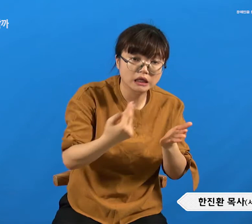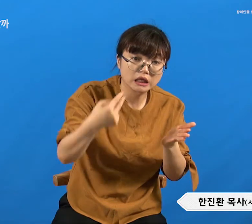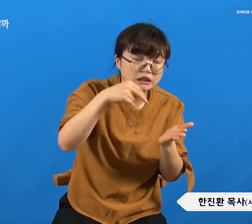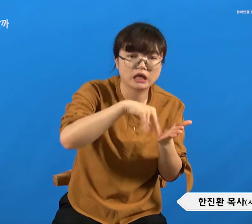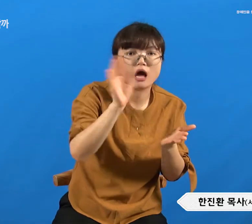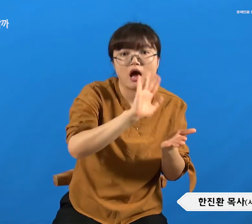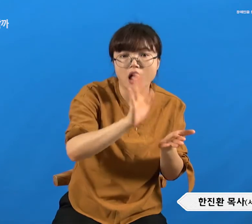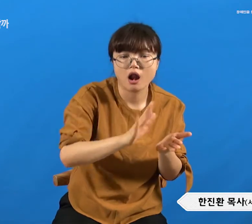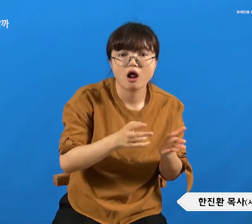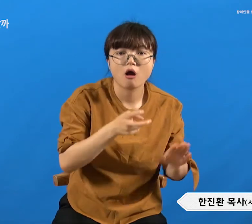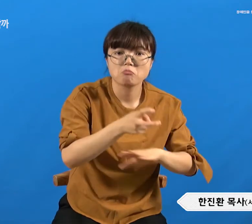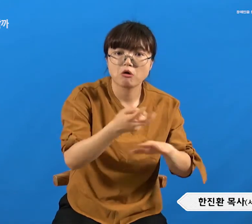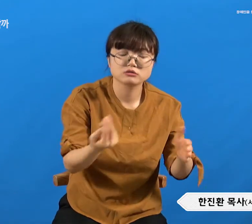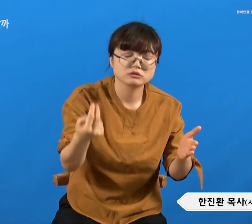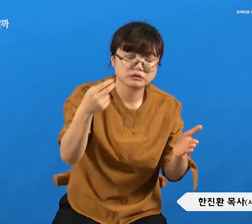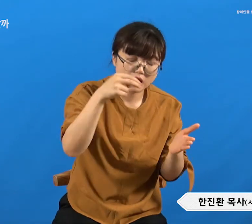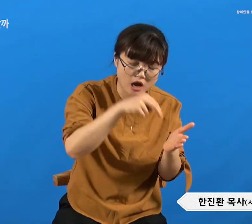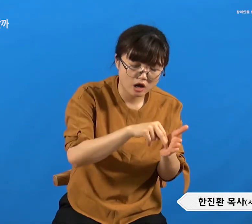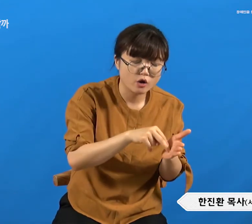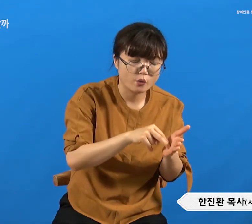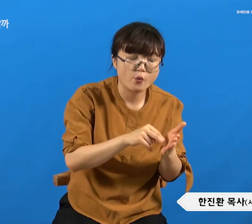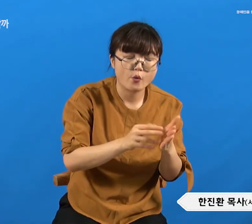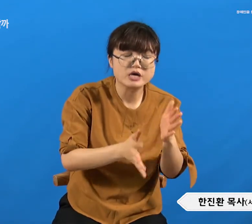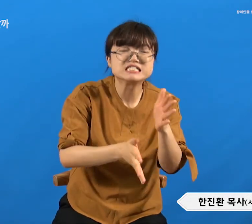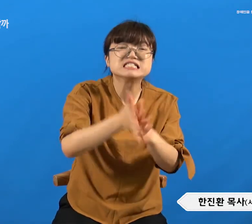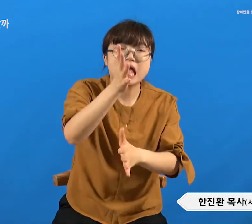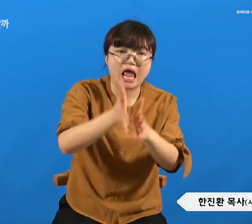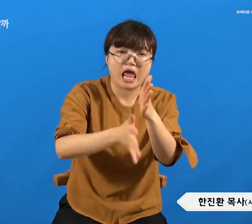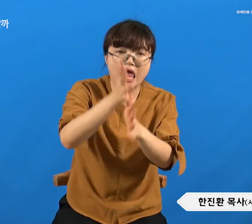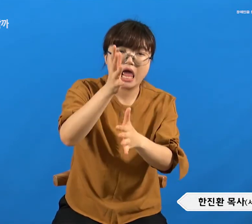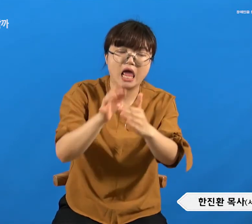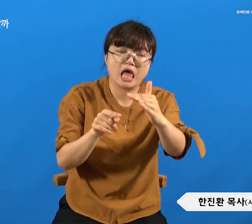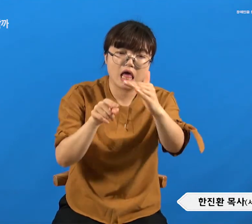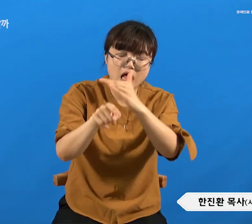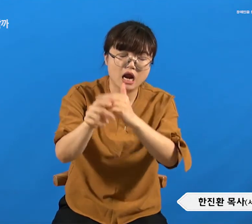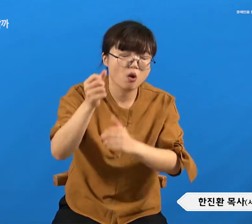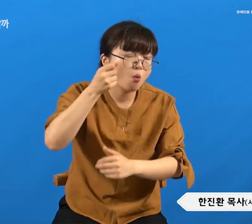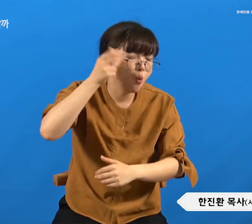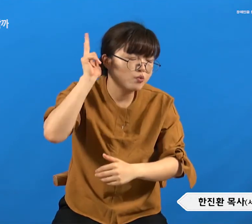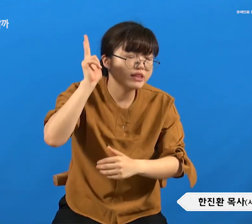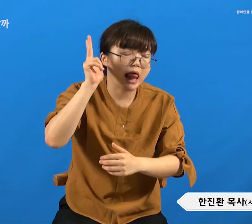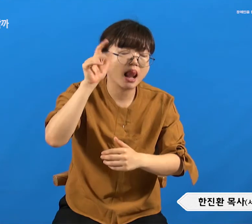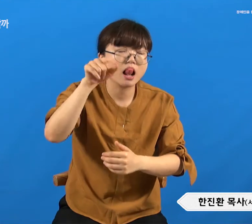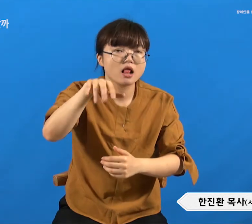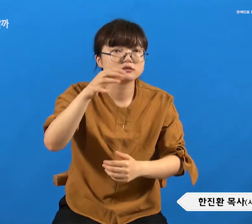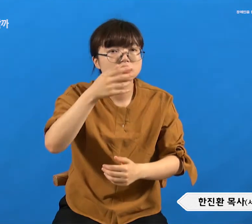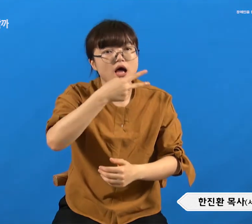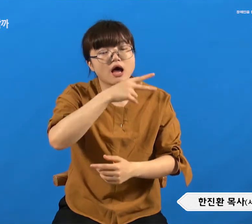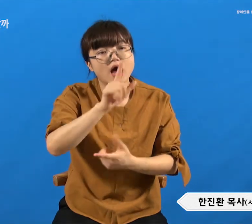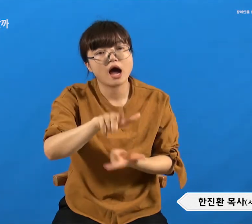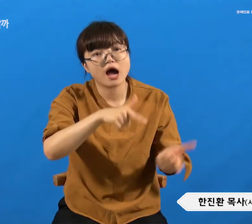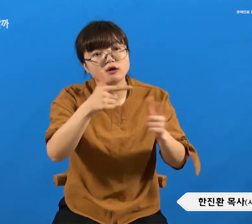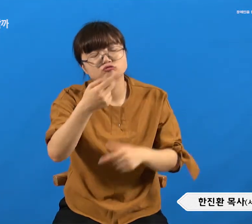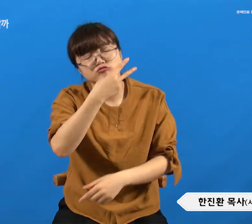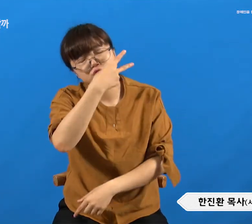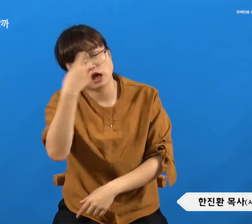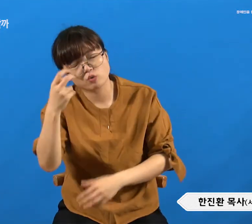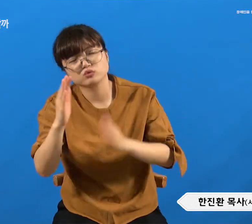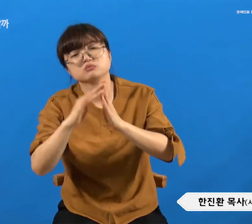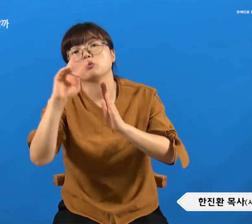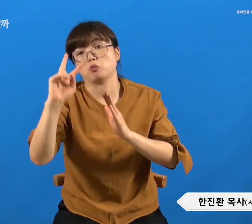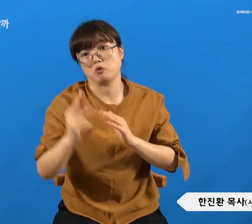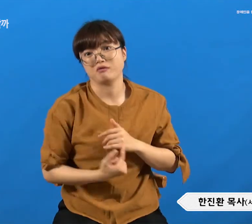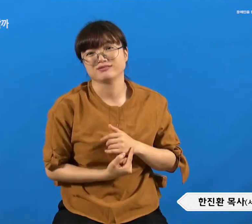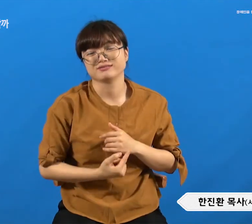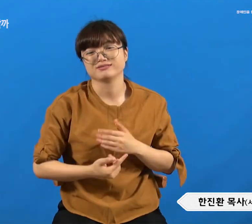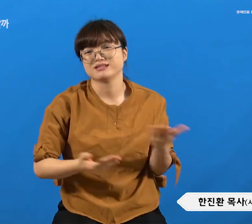않고 버스를 잡아 타고 시내로 들어왔습니다. 호텔에서 하룻밤을 묵고 그리고는 집으로 돌아와